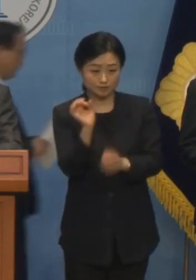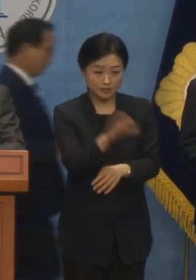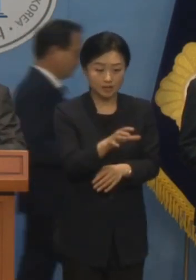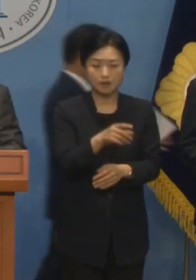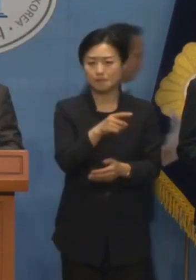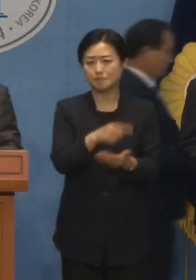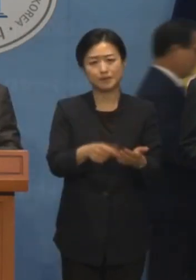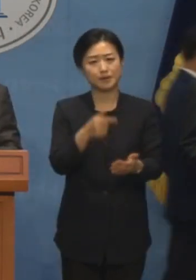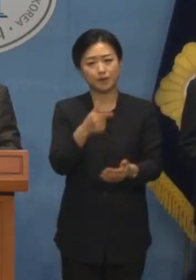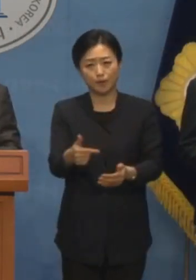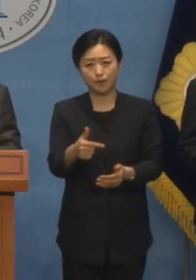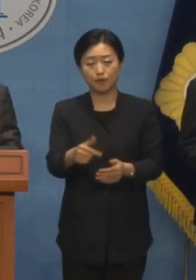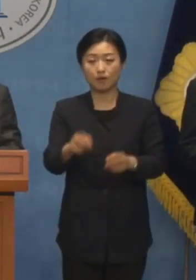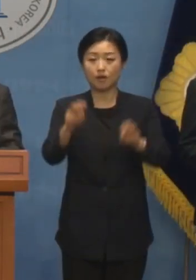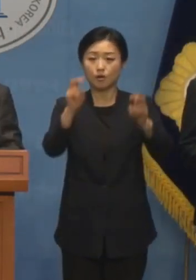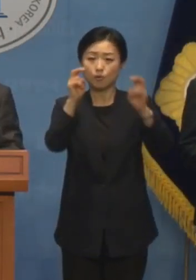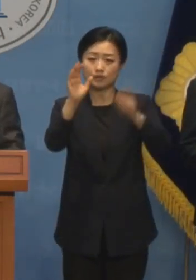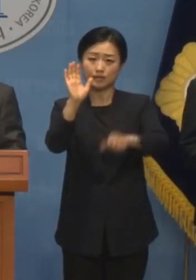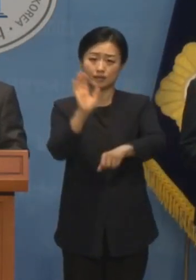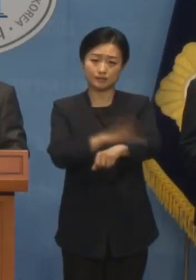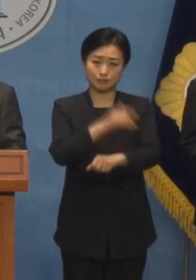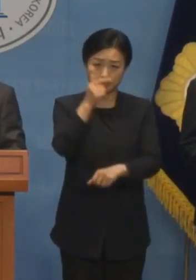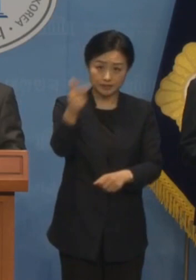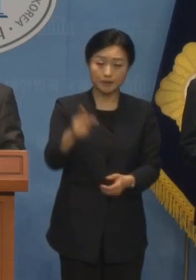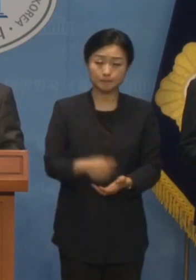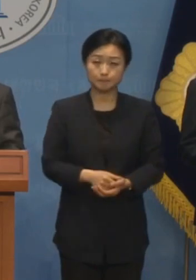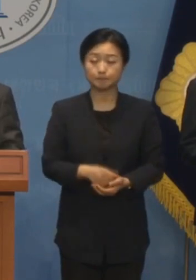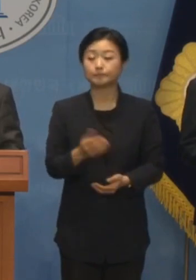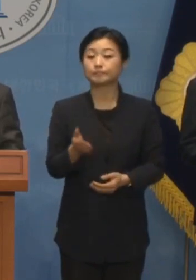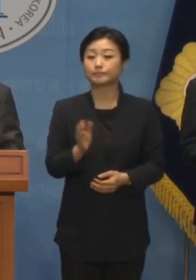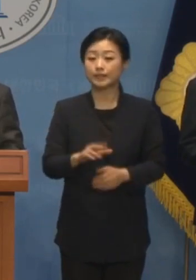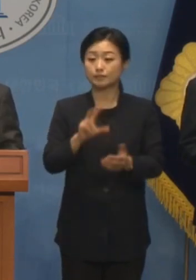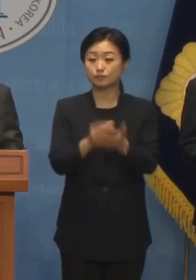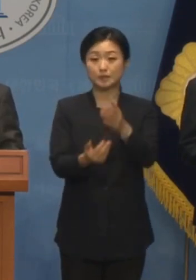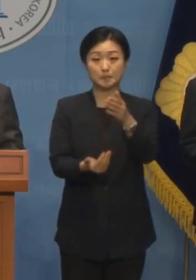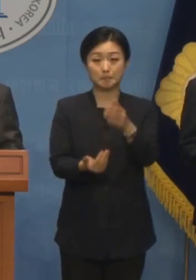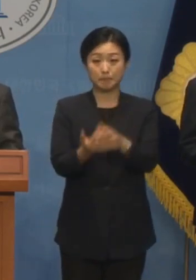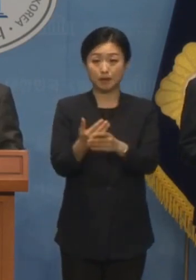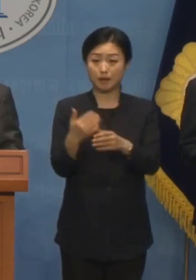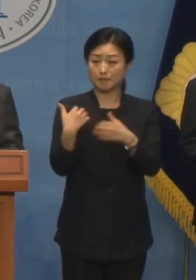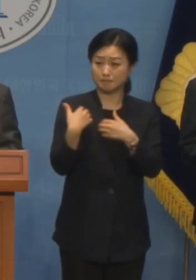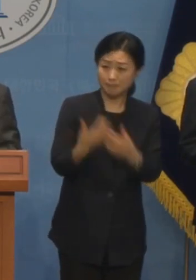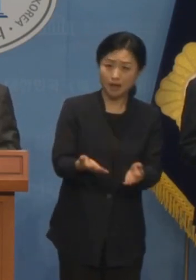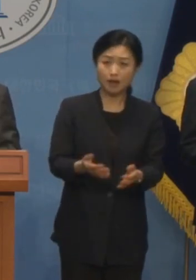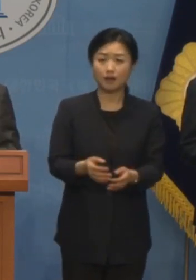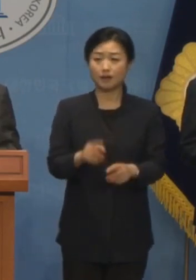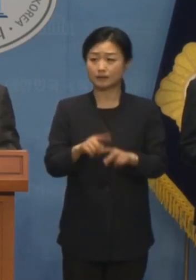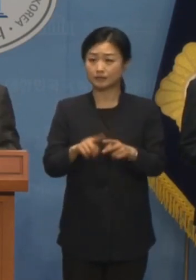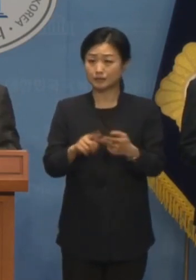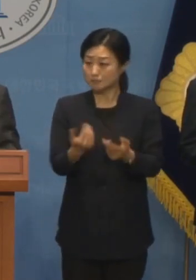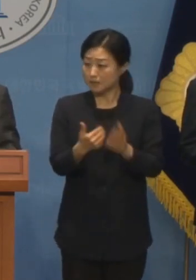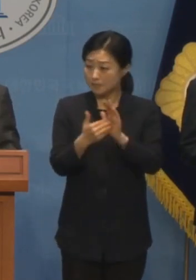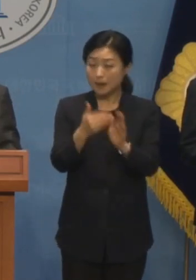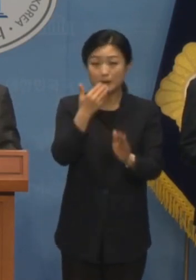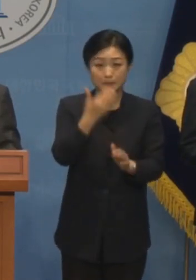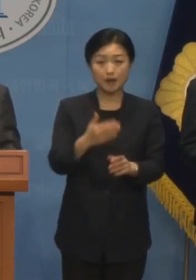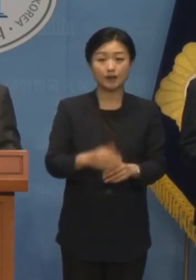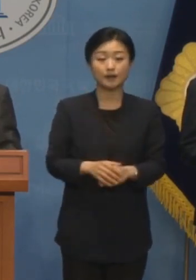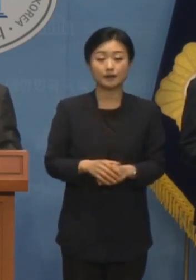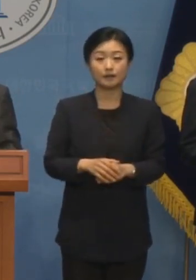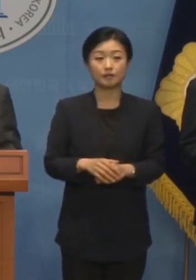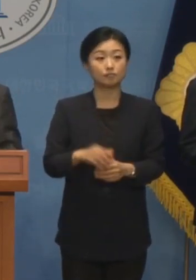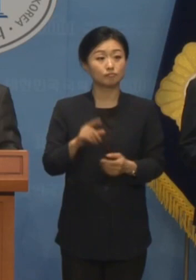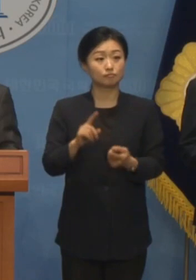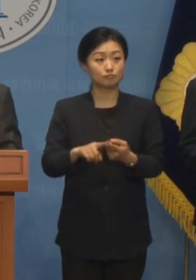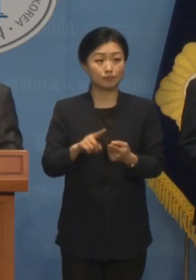기업의 책임도 분명합니다. 그러나 지금과 같은 사태를 미연에 방지할 수 있었음에도